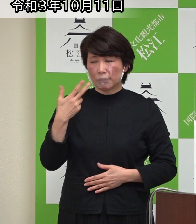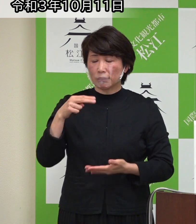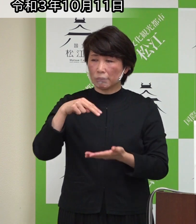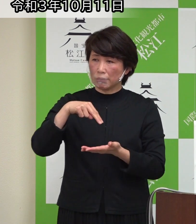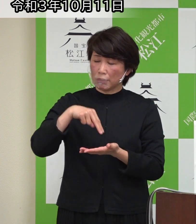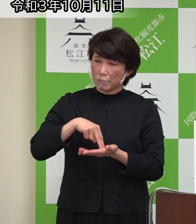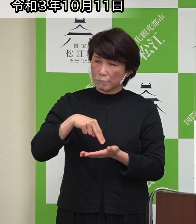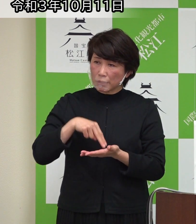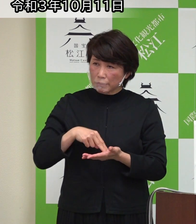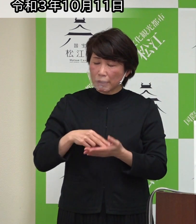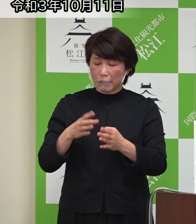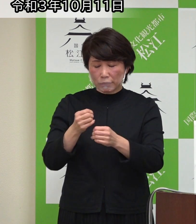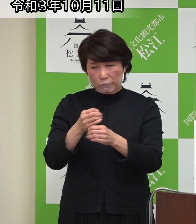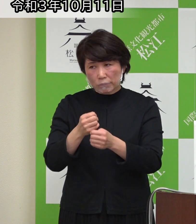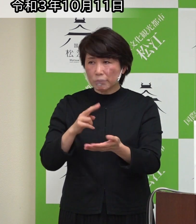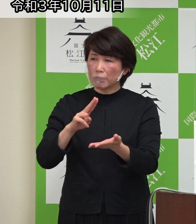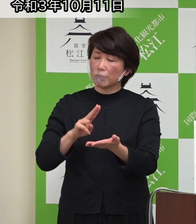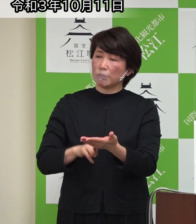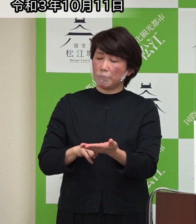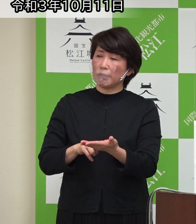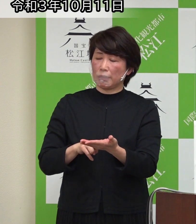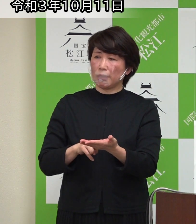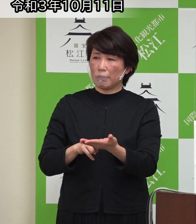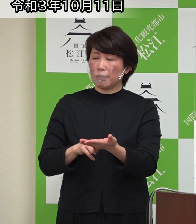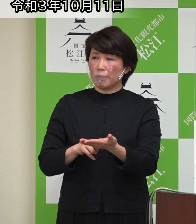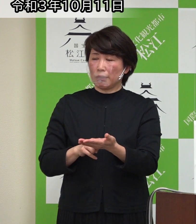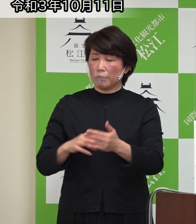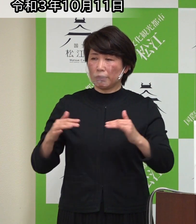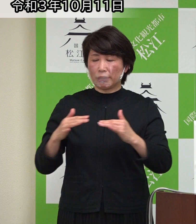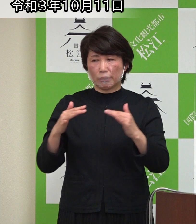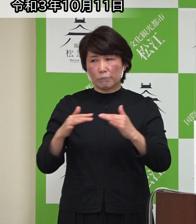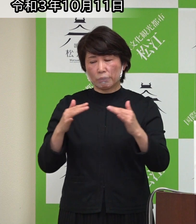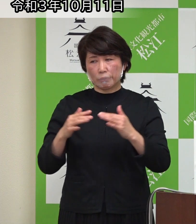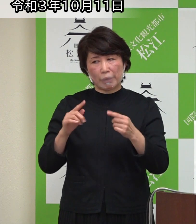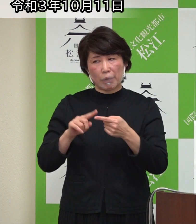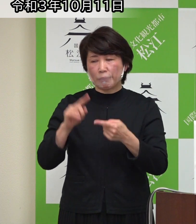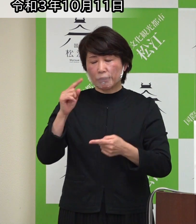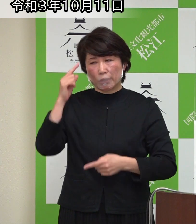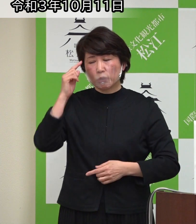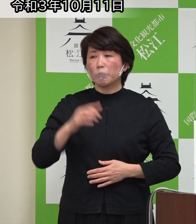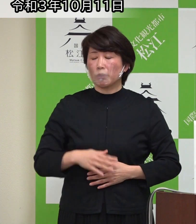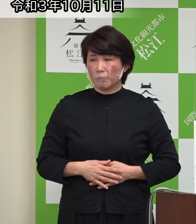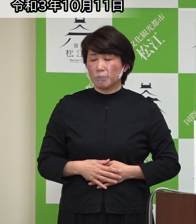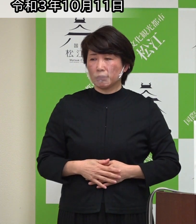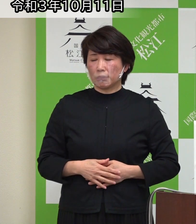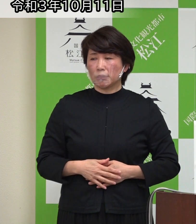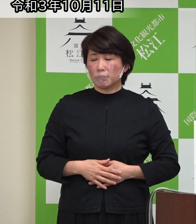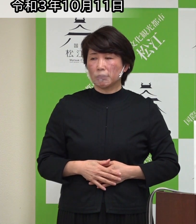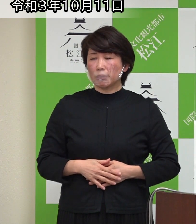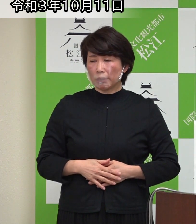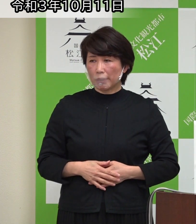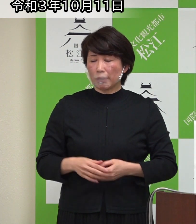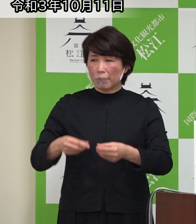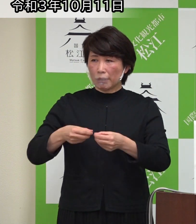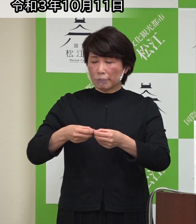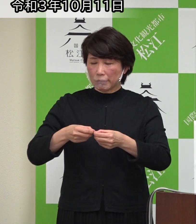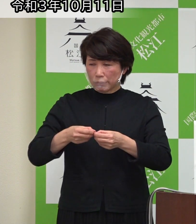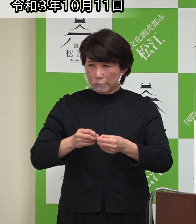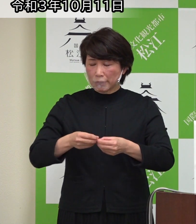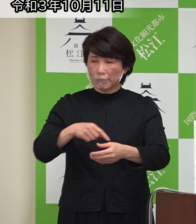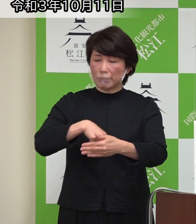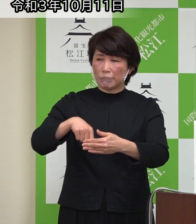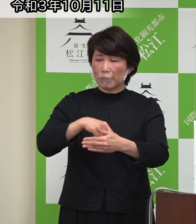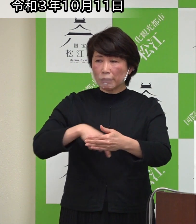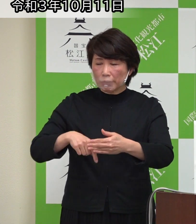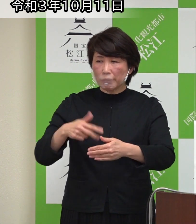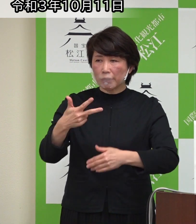出席はしておりますが、あのさらに深掘りしていくことと、まあ、説明をですね、また市民の皆さんに聞いていただいて、その市民の皆さ